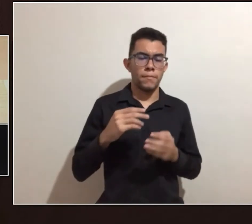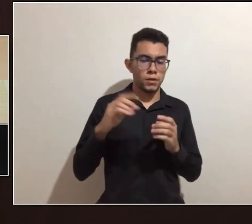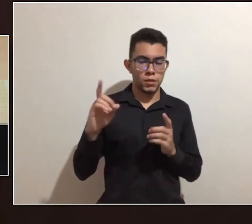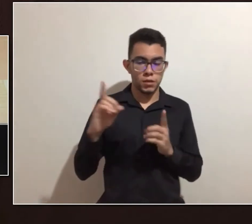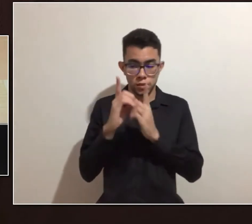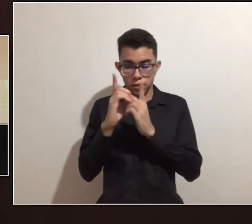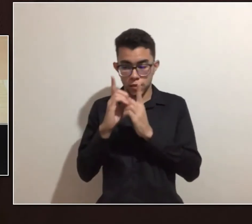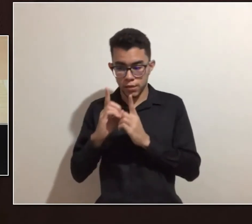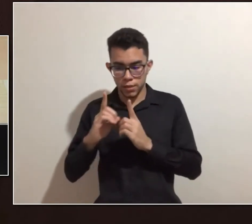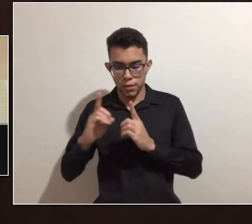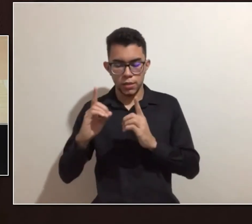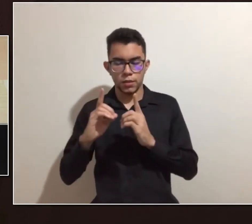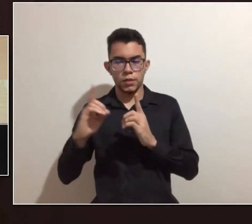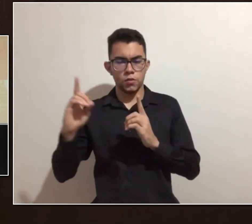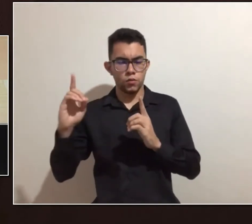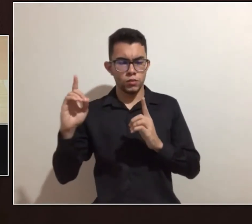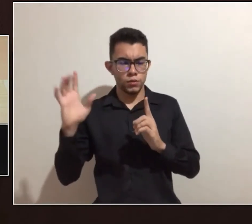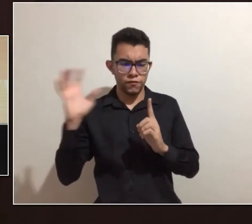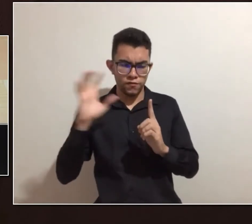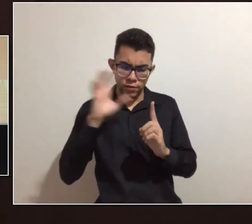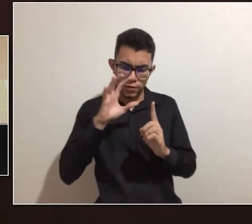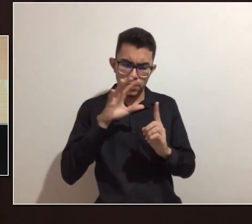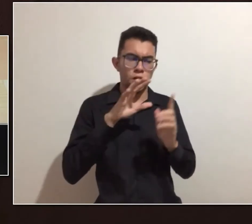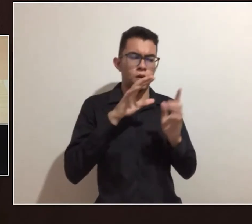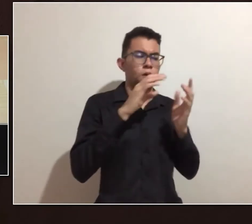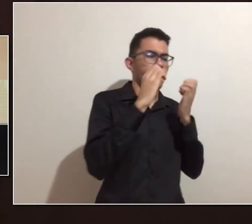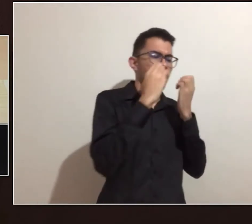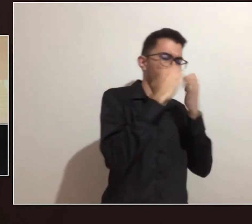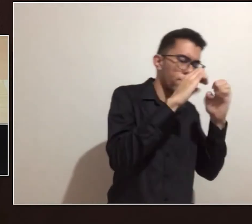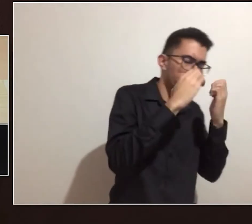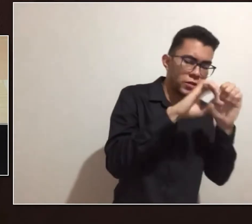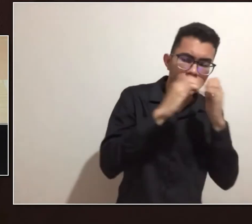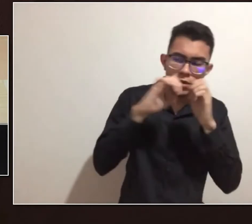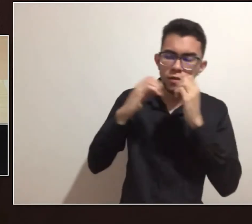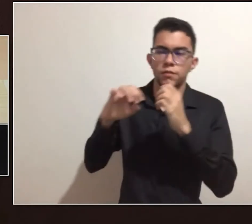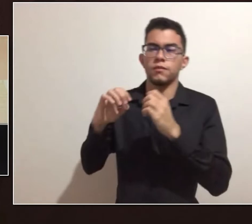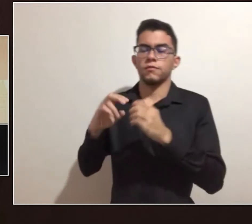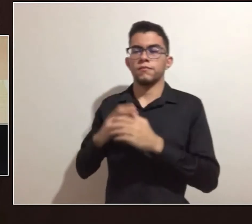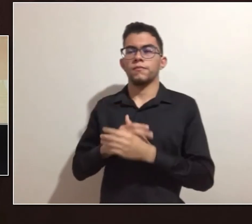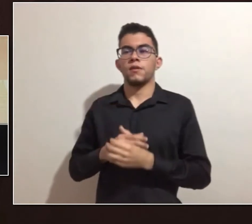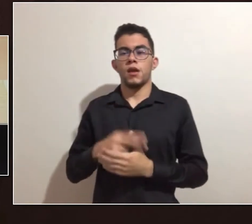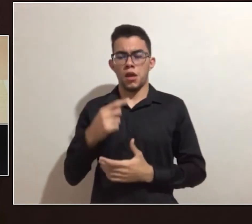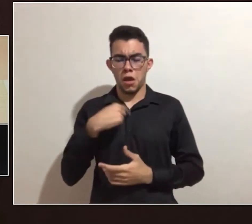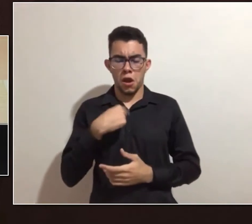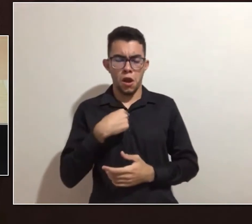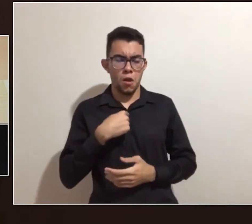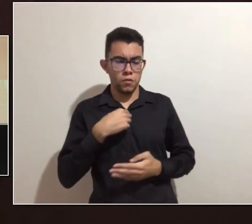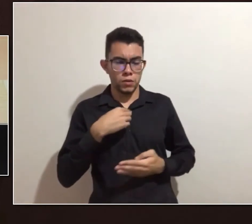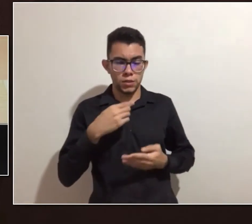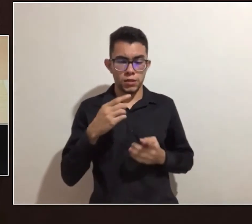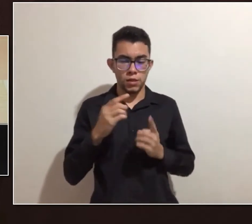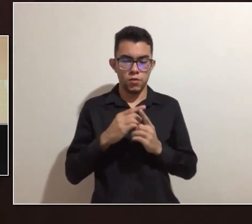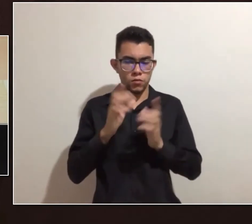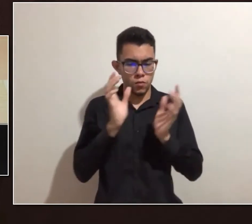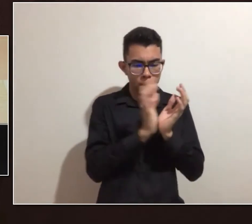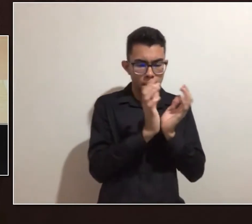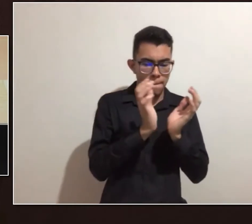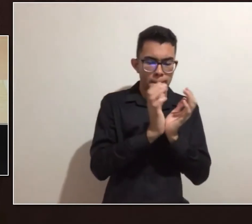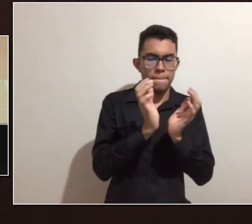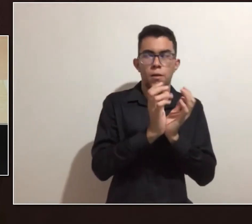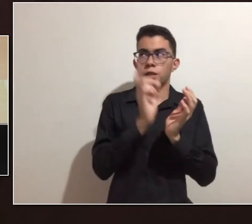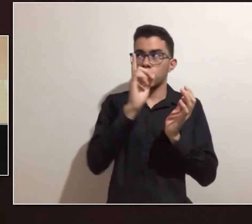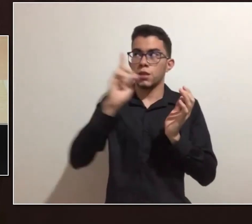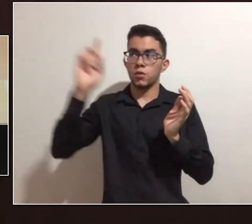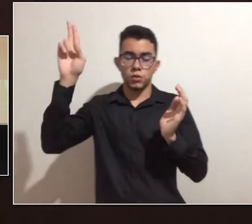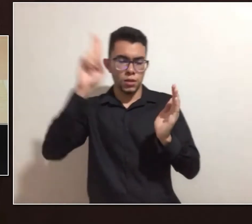eu gosto dessa palavra. Diga para você mesmo, eu sou separado para o Evangelho de Deus.